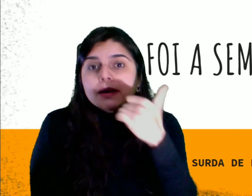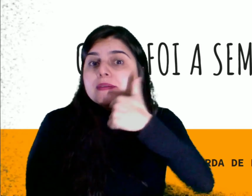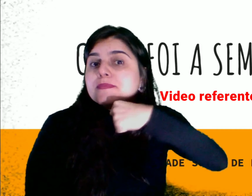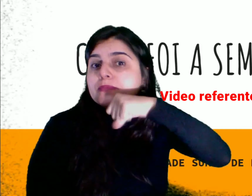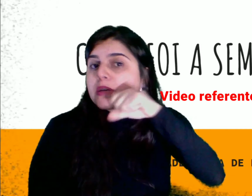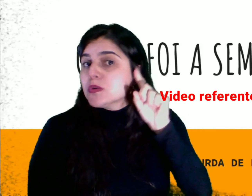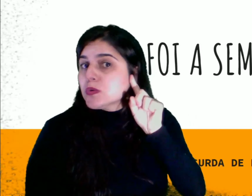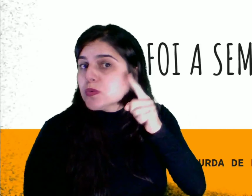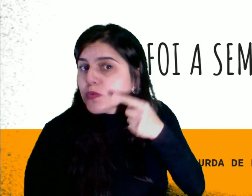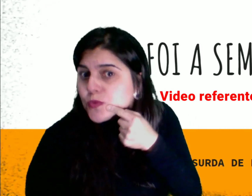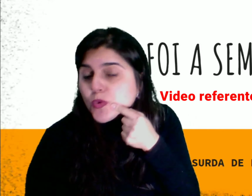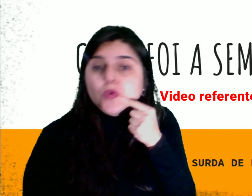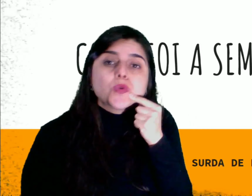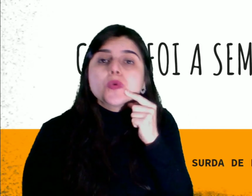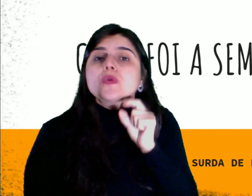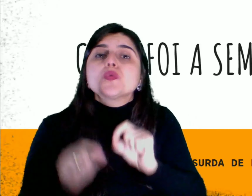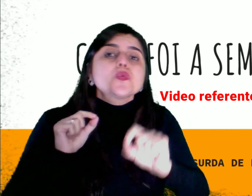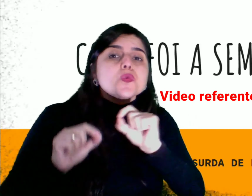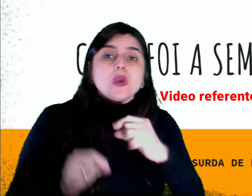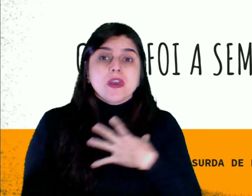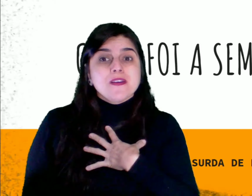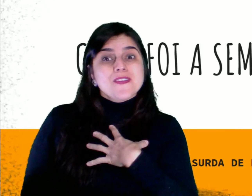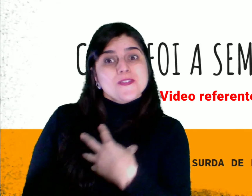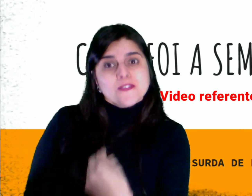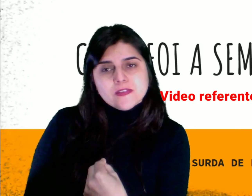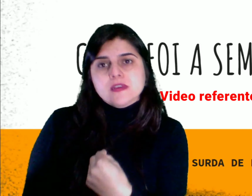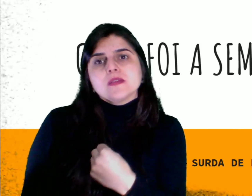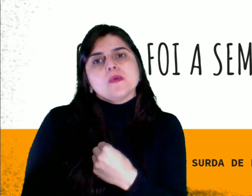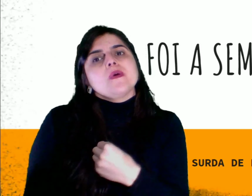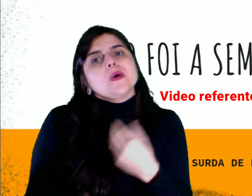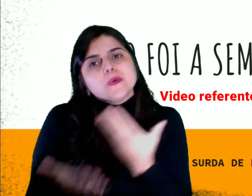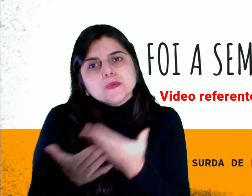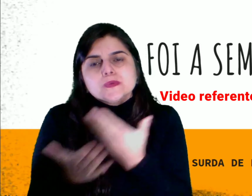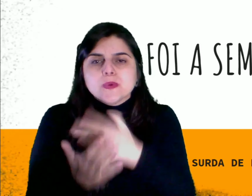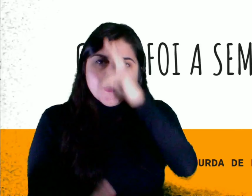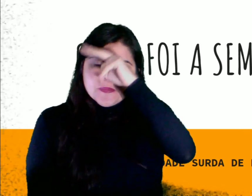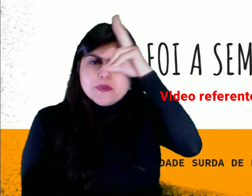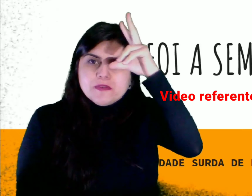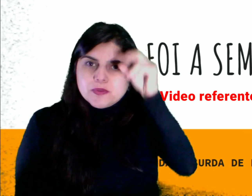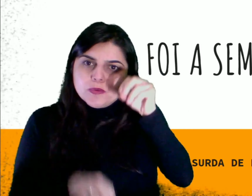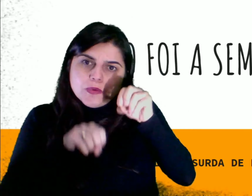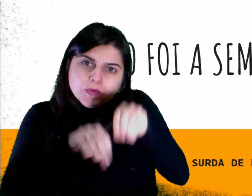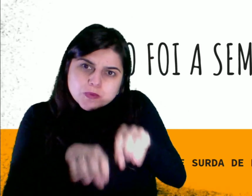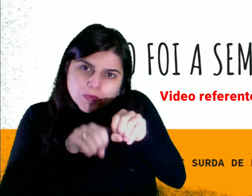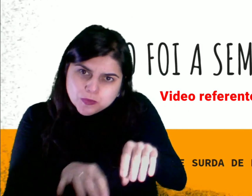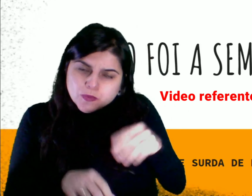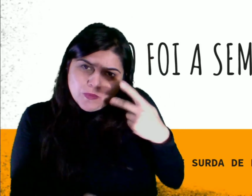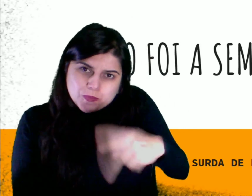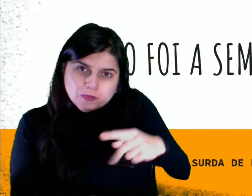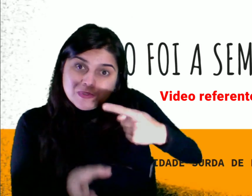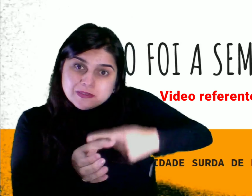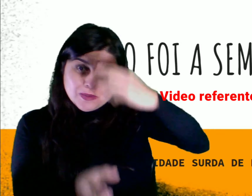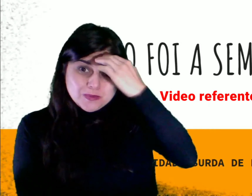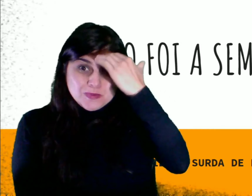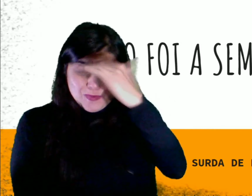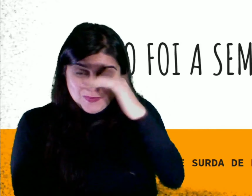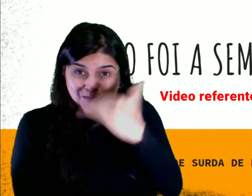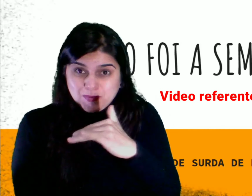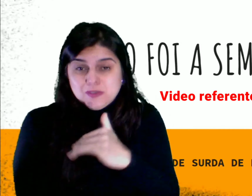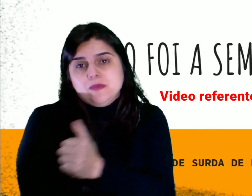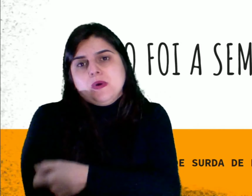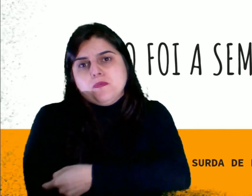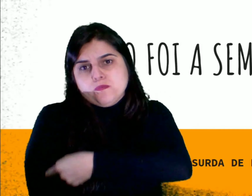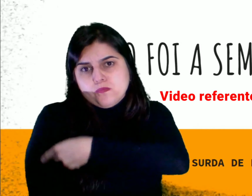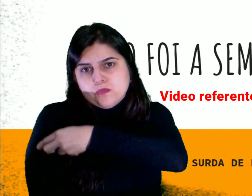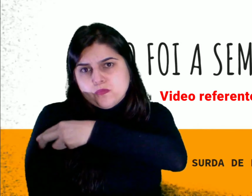Então, esse vídeo que eu estou fazendo agora tem como principal objetivo bater um papo com os pais surdos e também